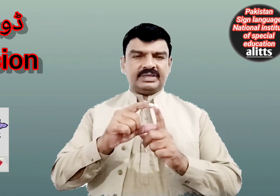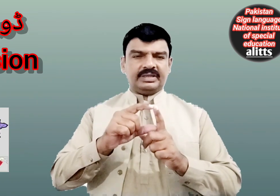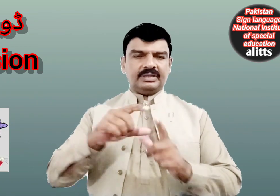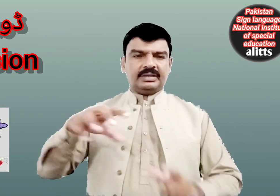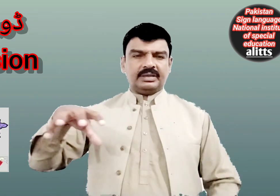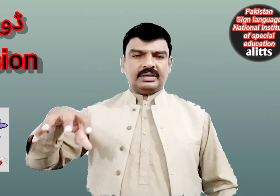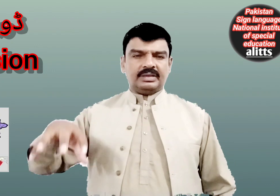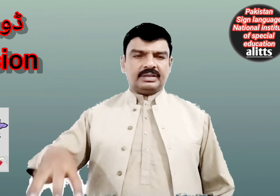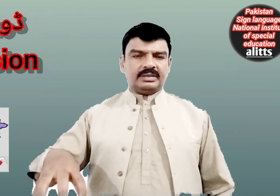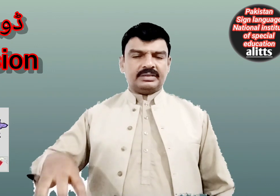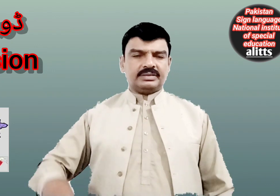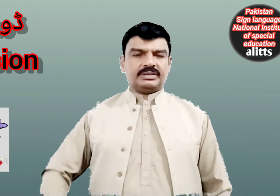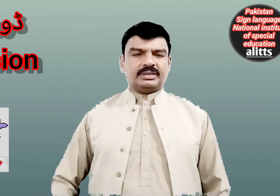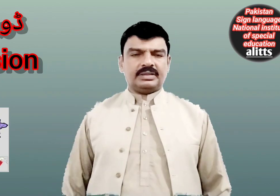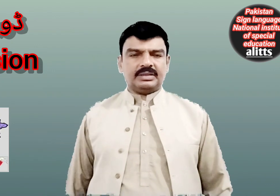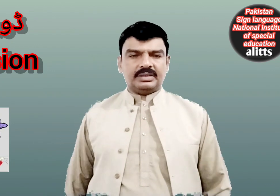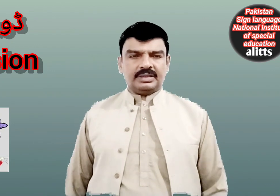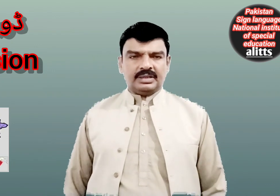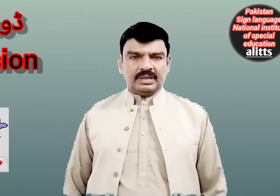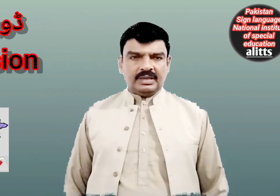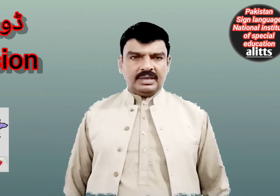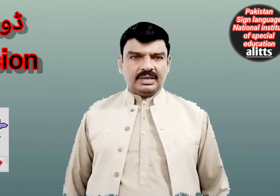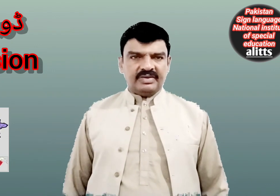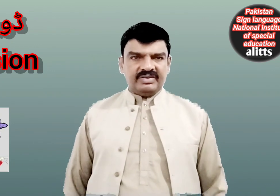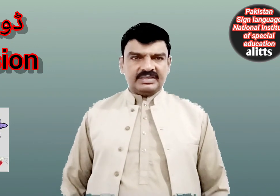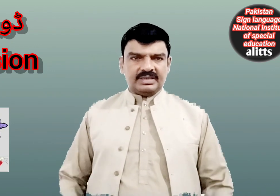डी जगह। डिवीजन।